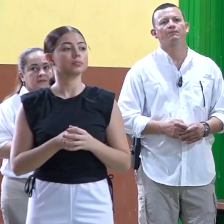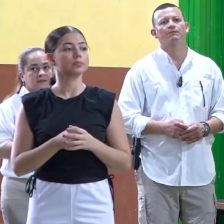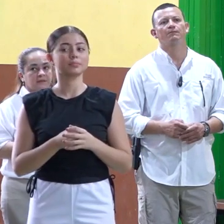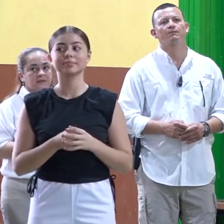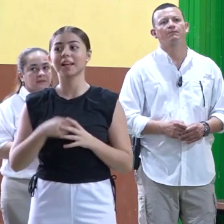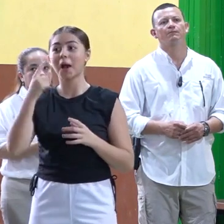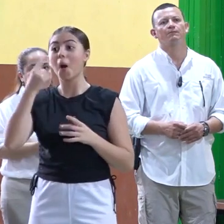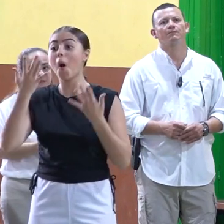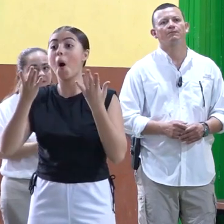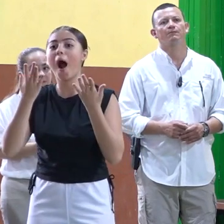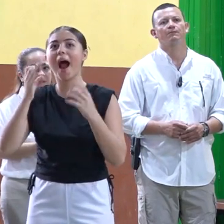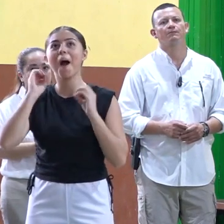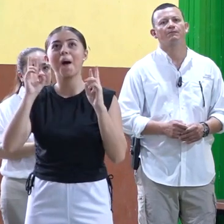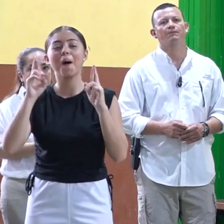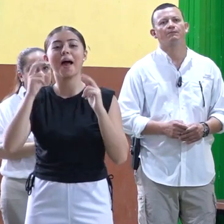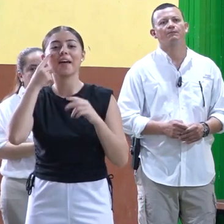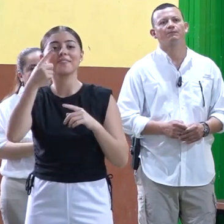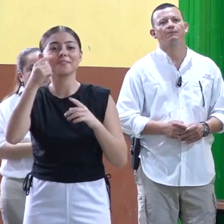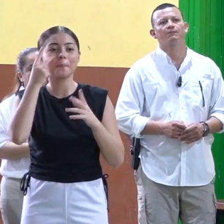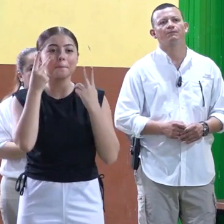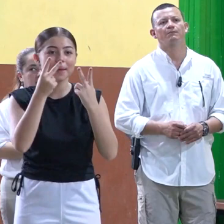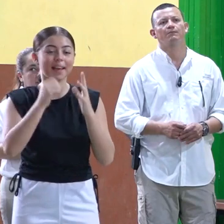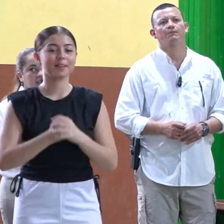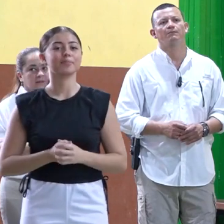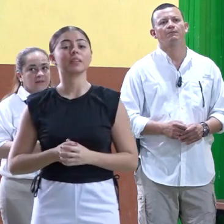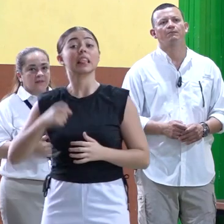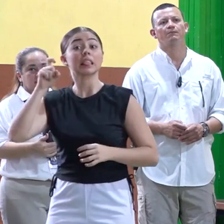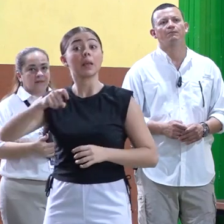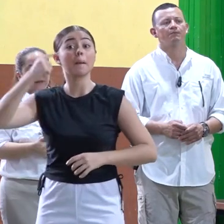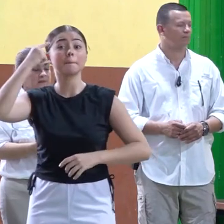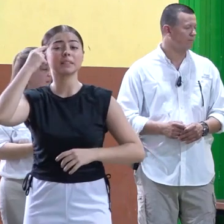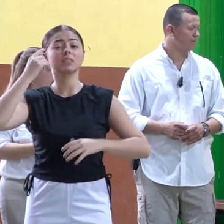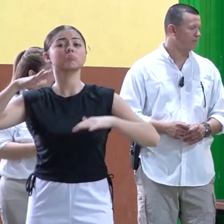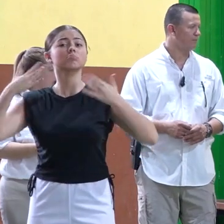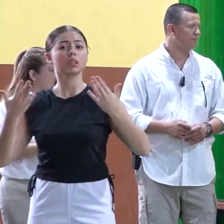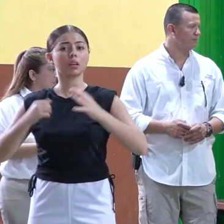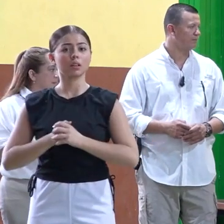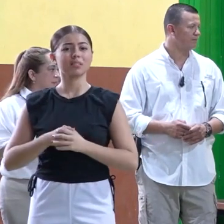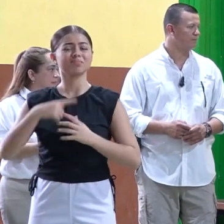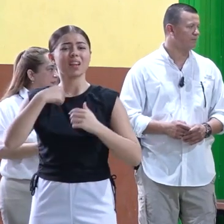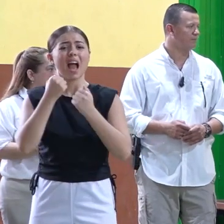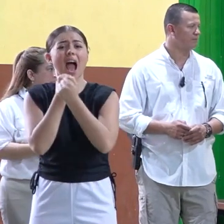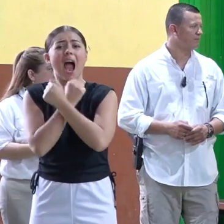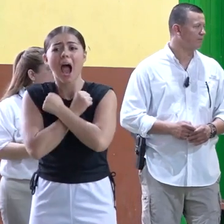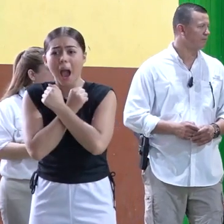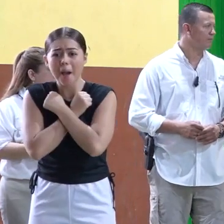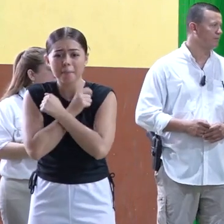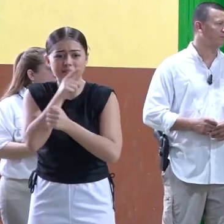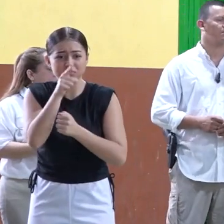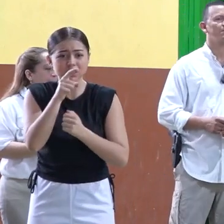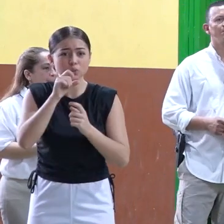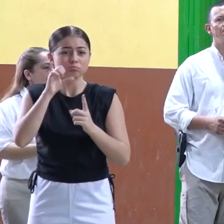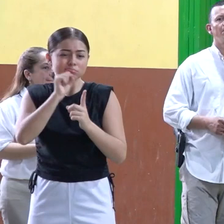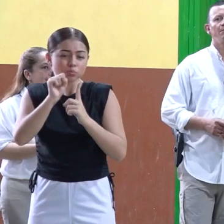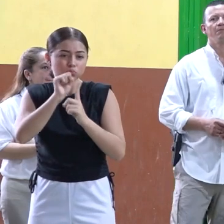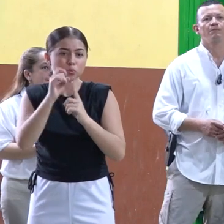oiga, debería pensar que los que aman la condición de pobreza es